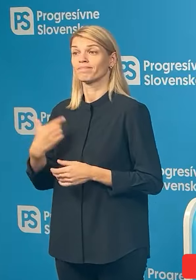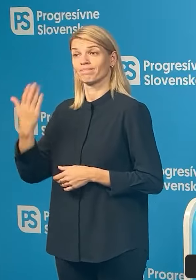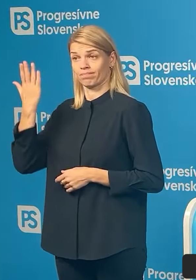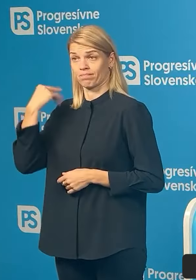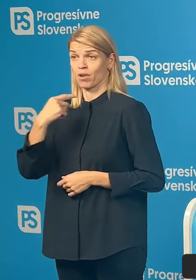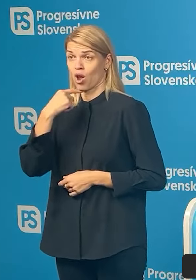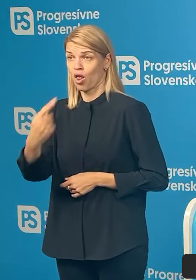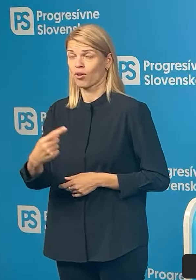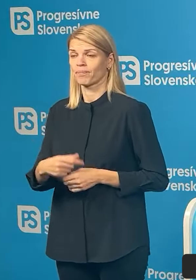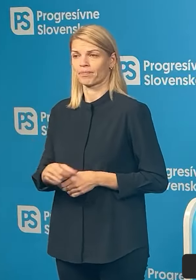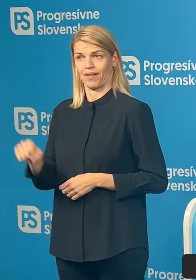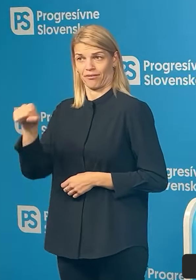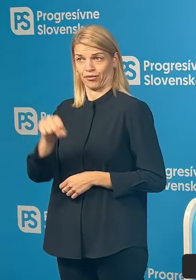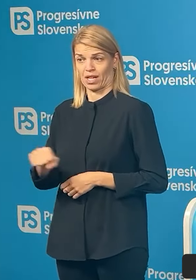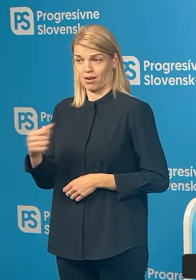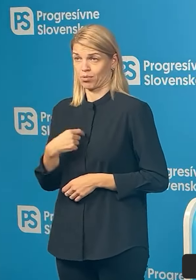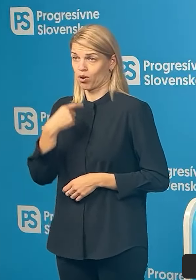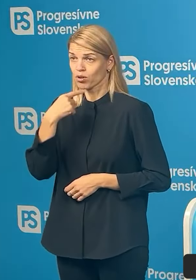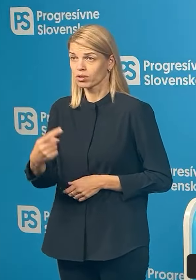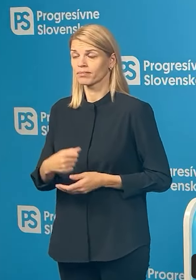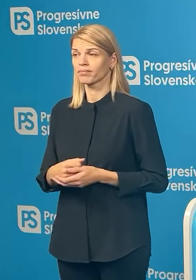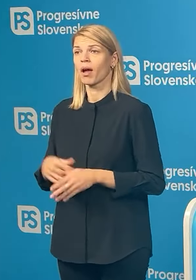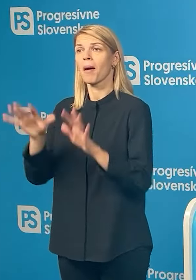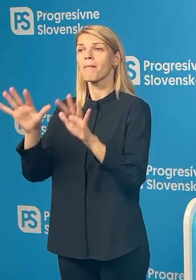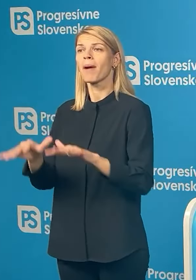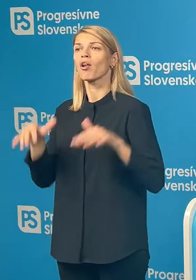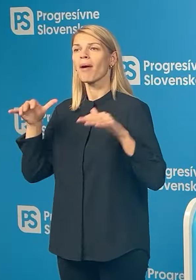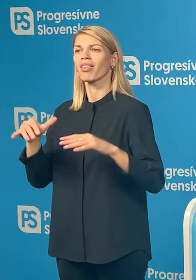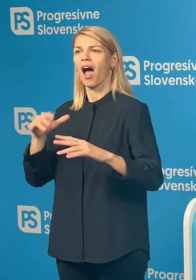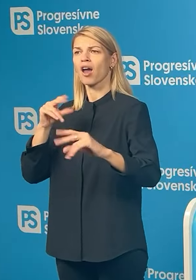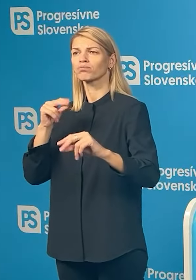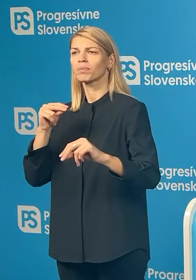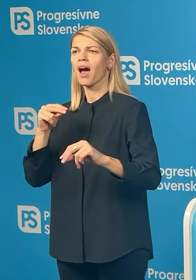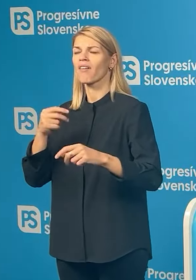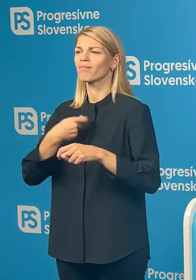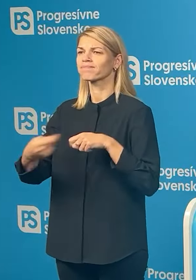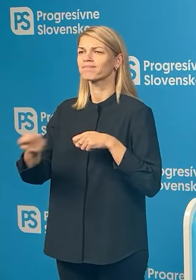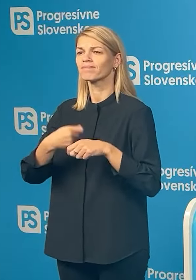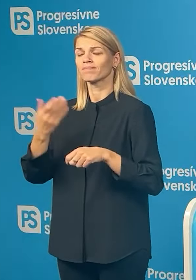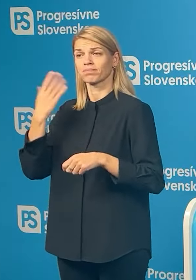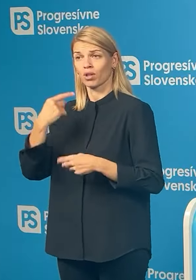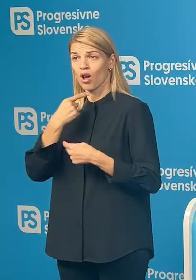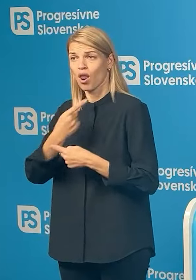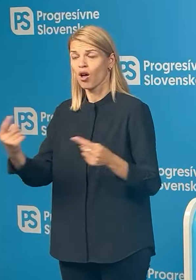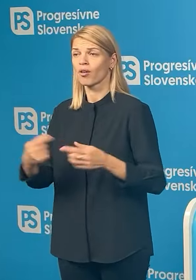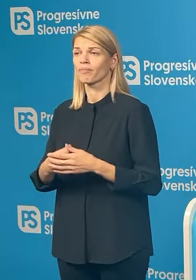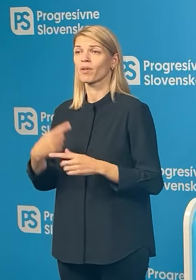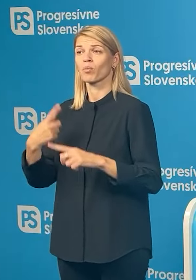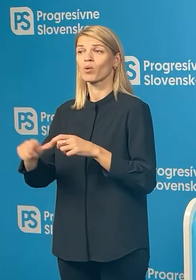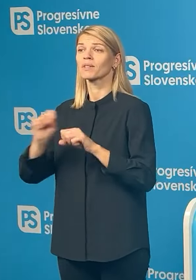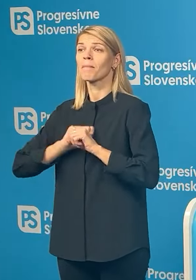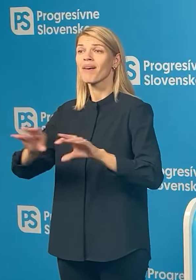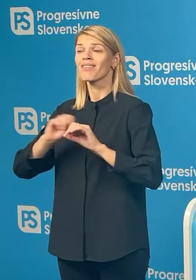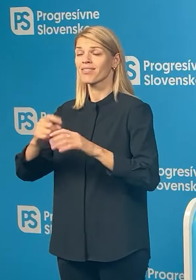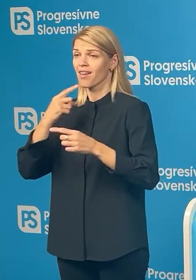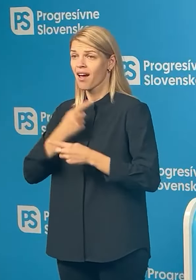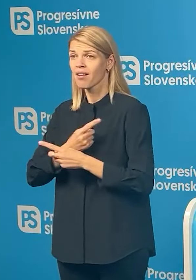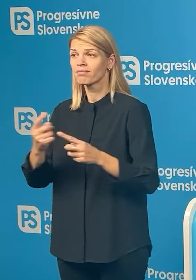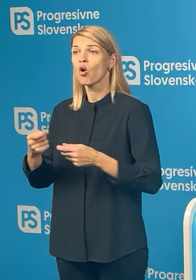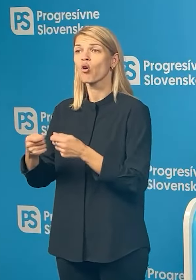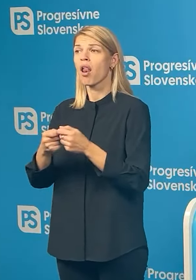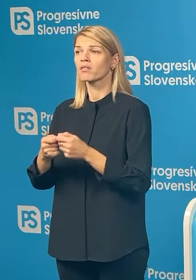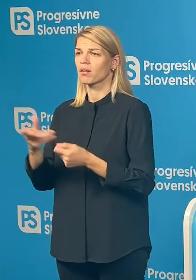Hovorili sme im to na výboroch, hovorili sme im to v parlamentnej rozprave, hovorili sme to cez médiá a koalícia nepočúvala a tak to aj